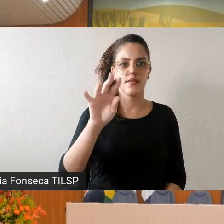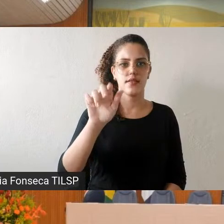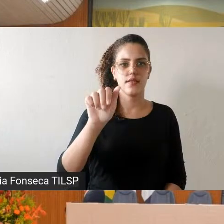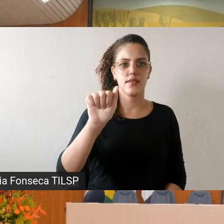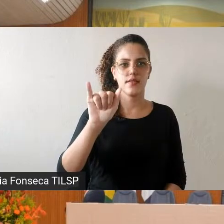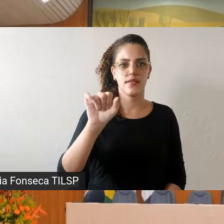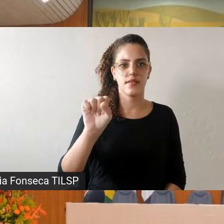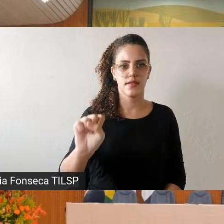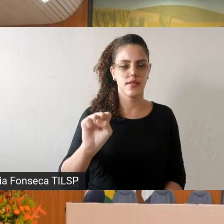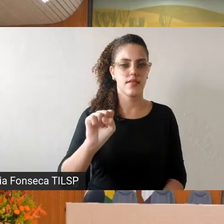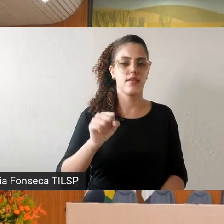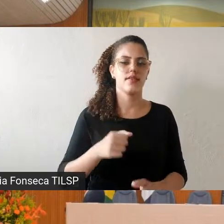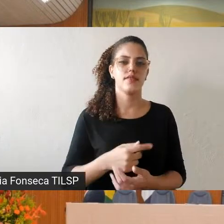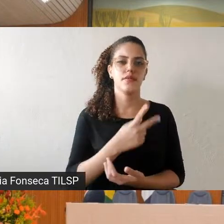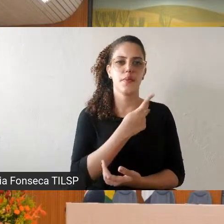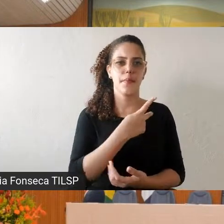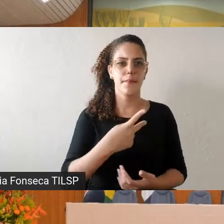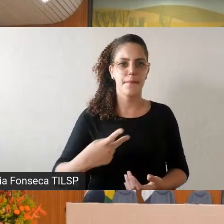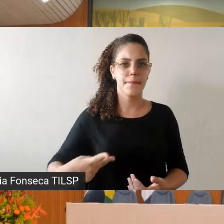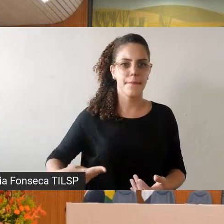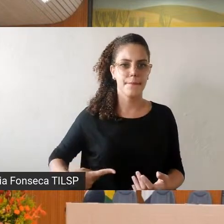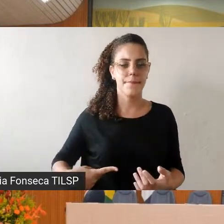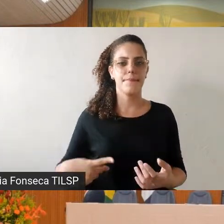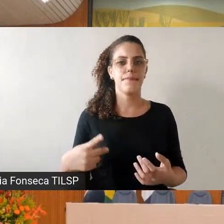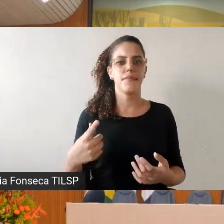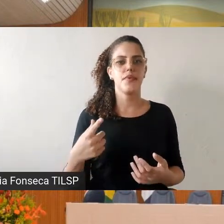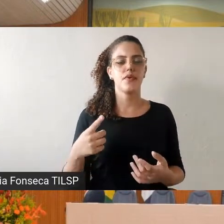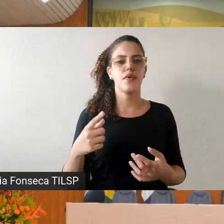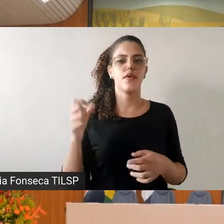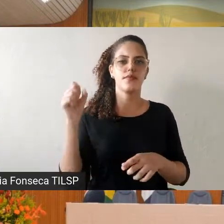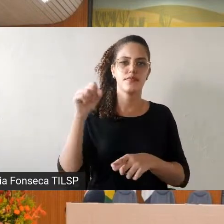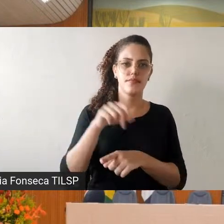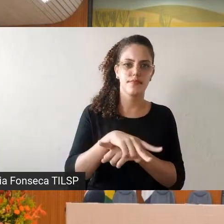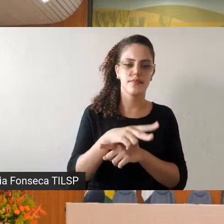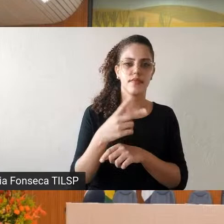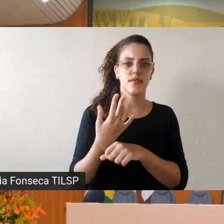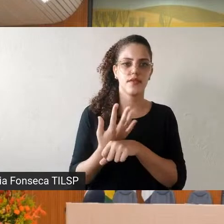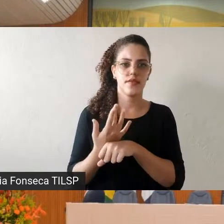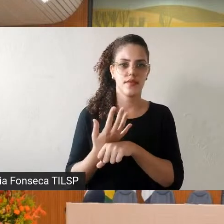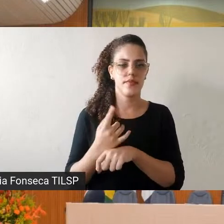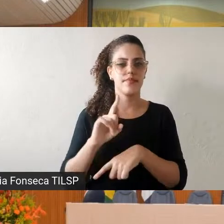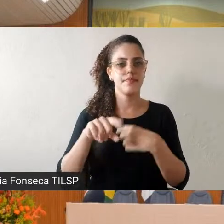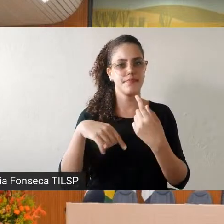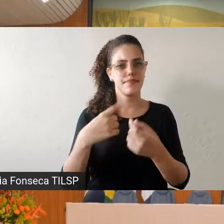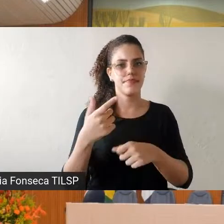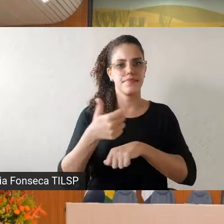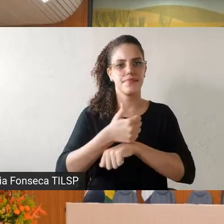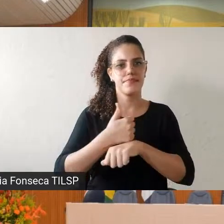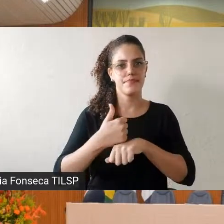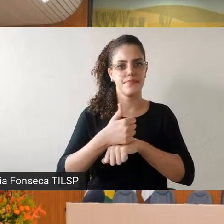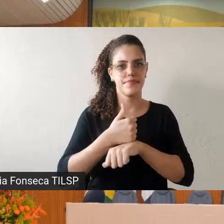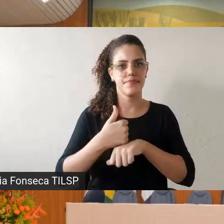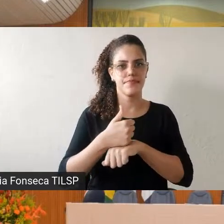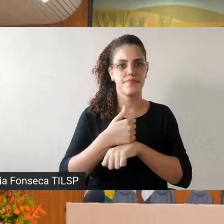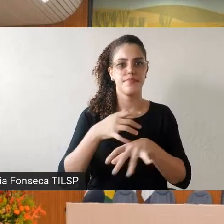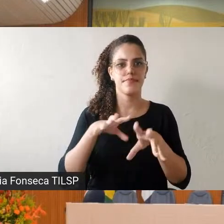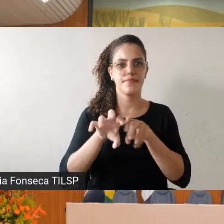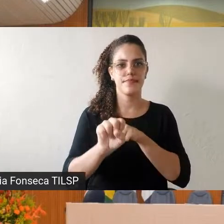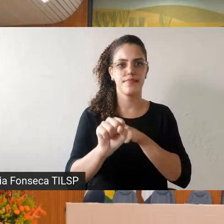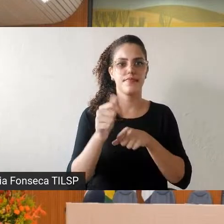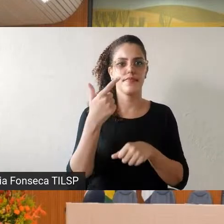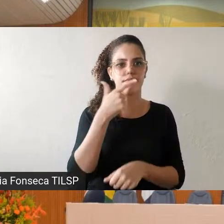estudarem na UFRPE e conseguirem, consequentemente, a formação profissional. Neste exato momento,